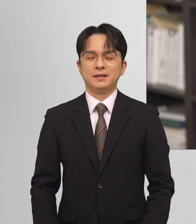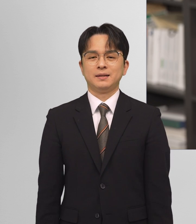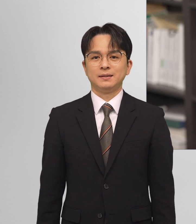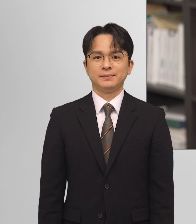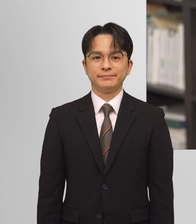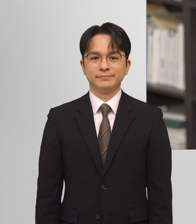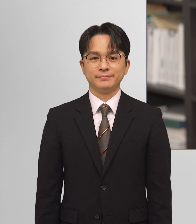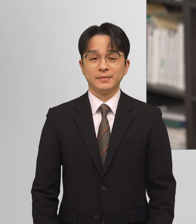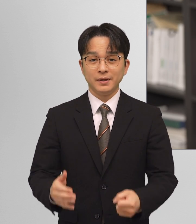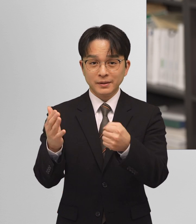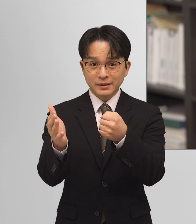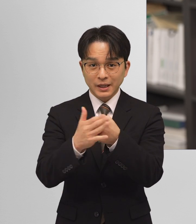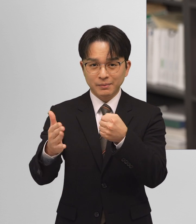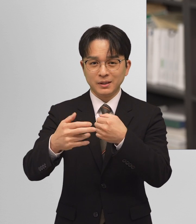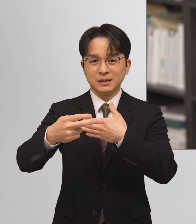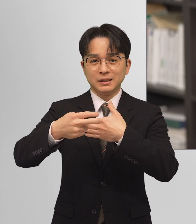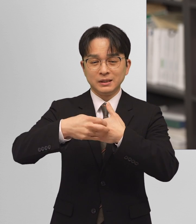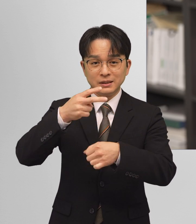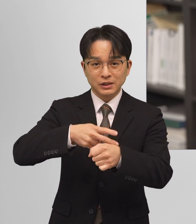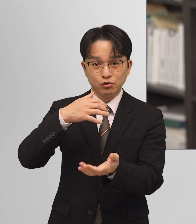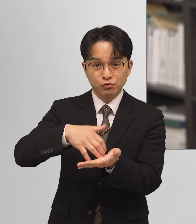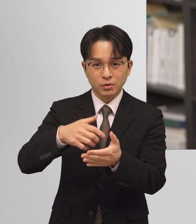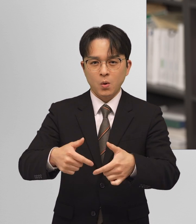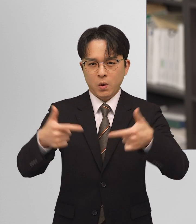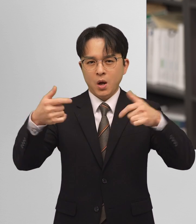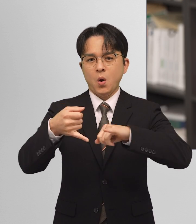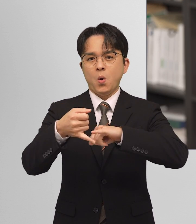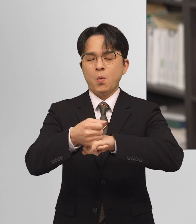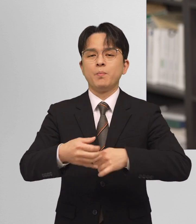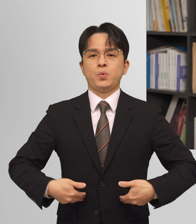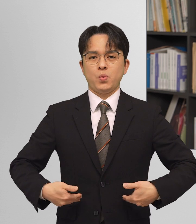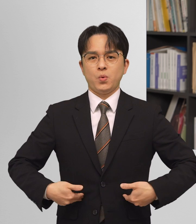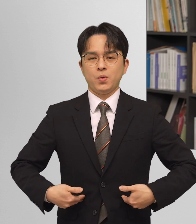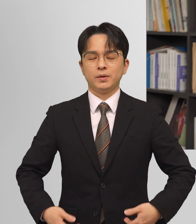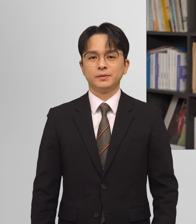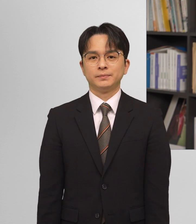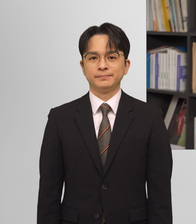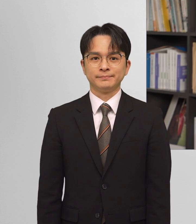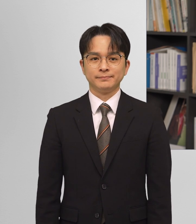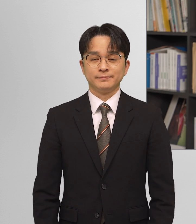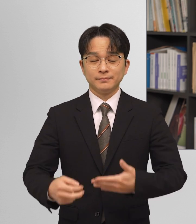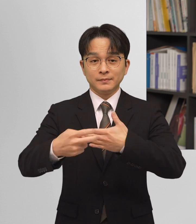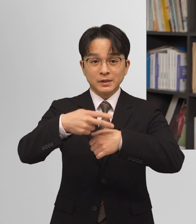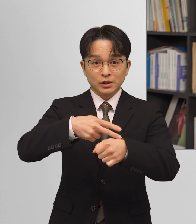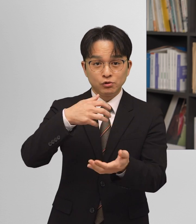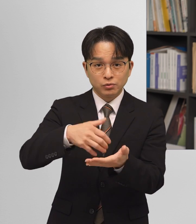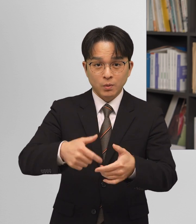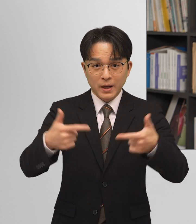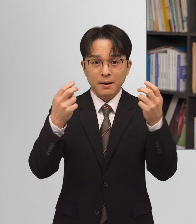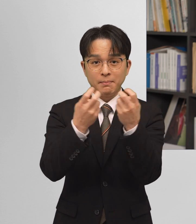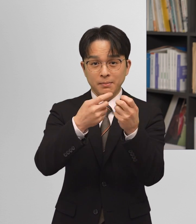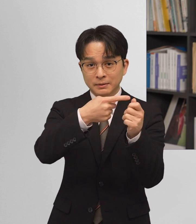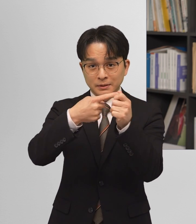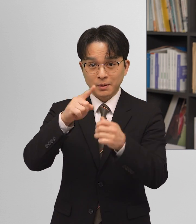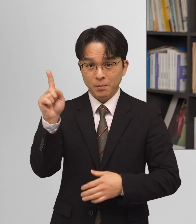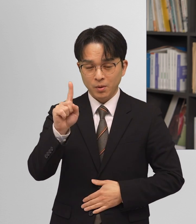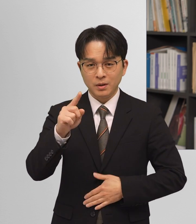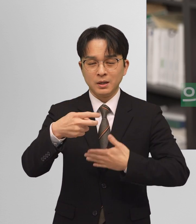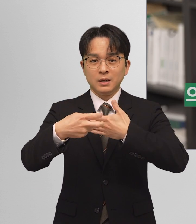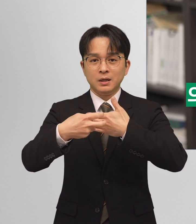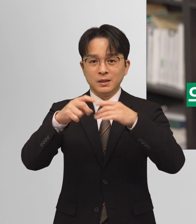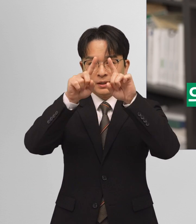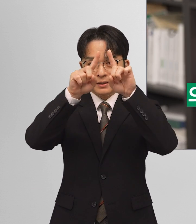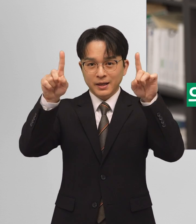때문에 의사 인력이 확충되어야 이 문제를 해결할 수 있다고 생각합니다. 의료 인력의 확충을 위해서는 많은 방식이 있을 수